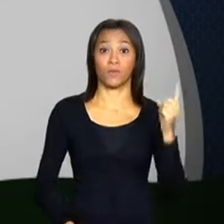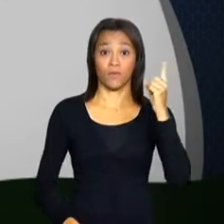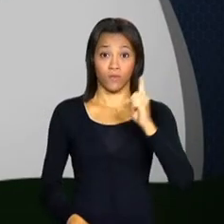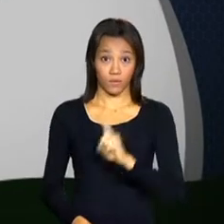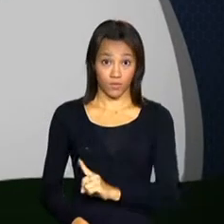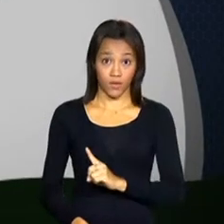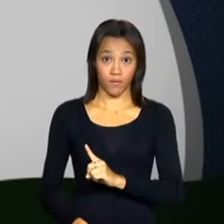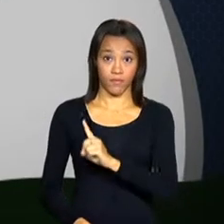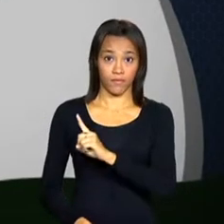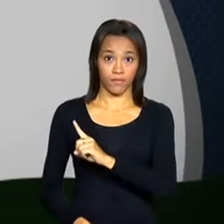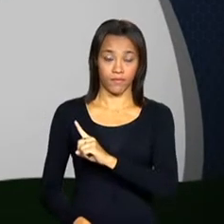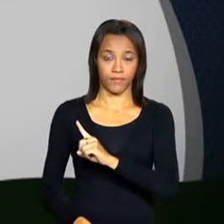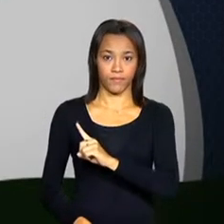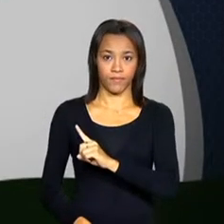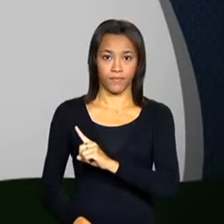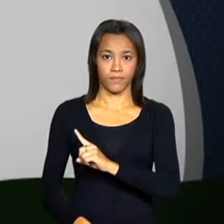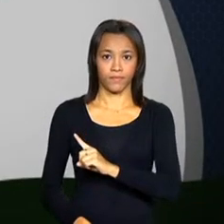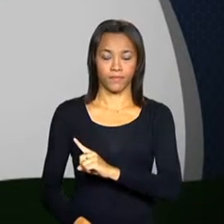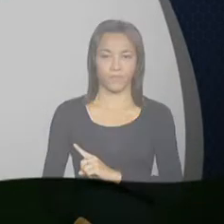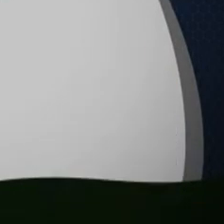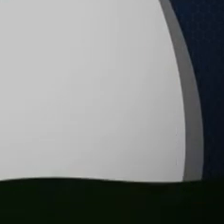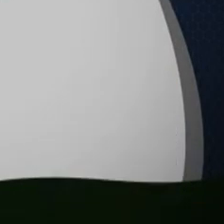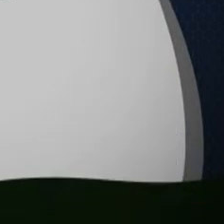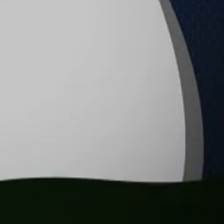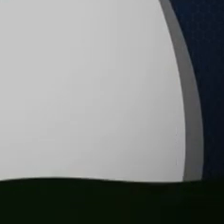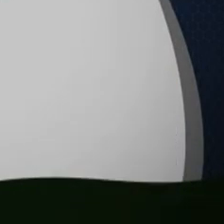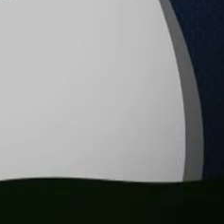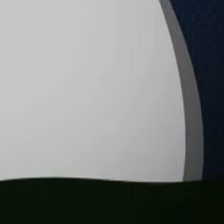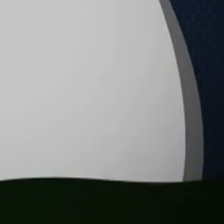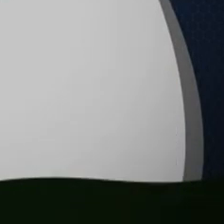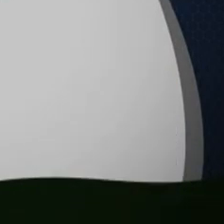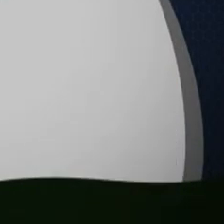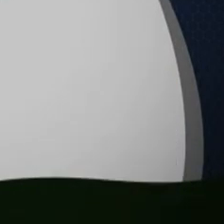do Brasil, no www.bb.com.br.